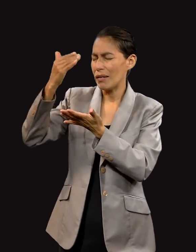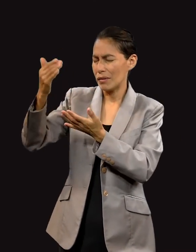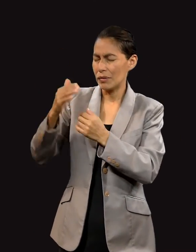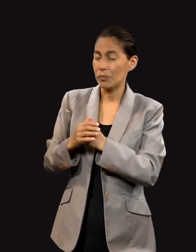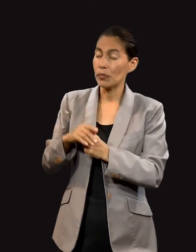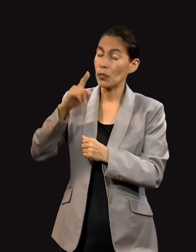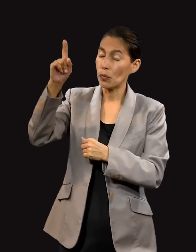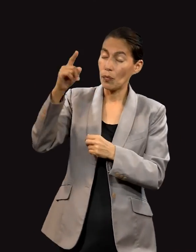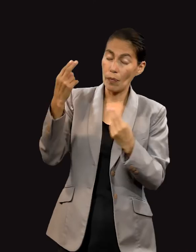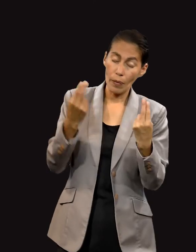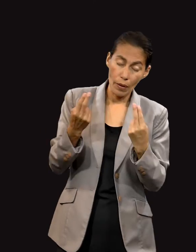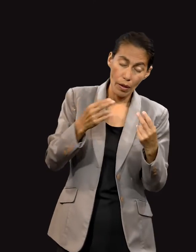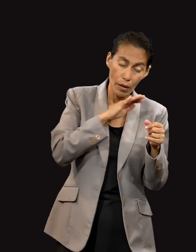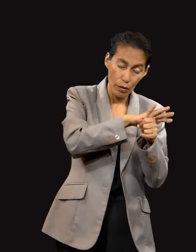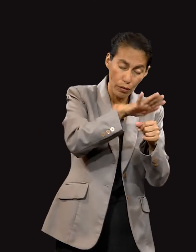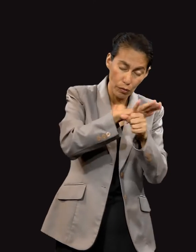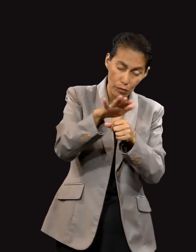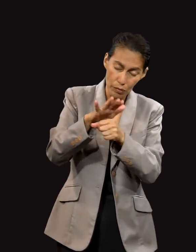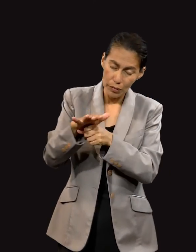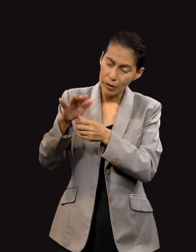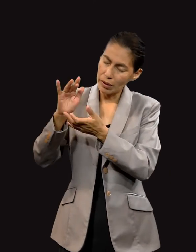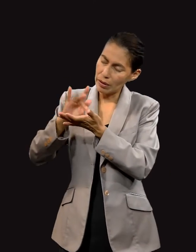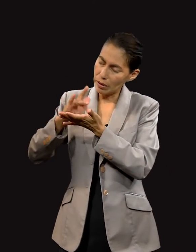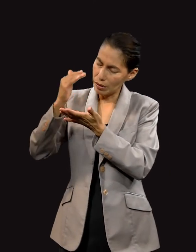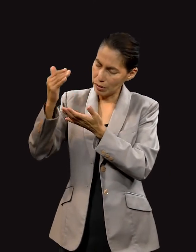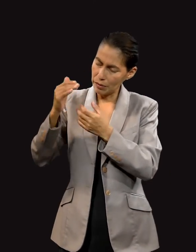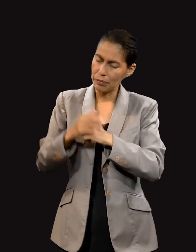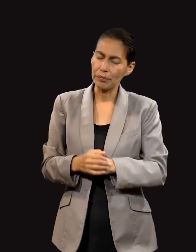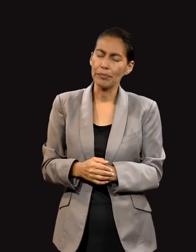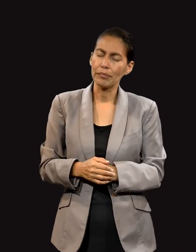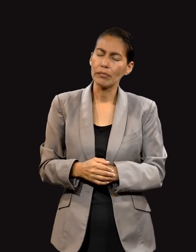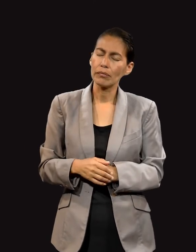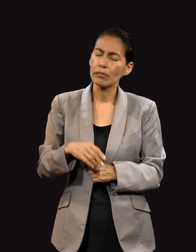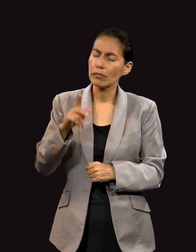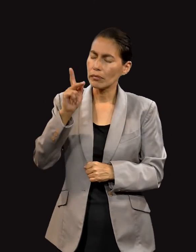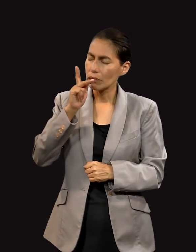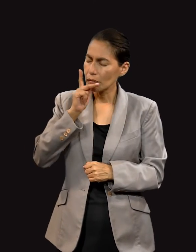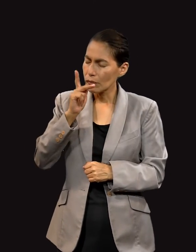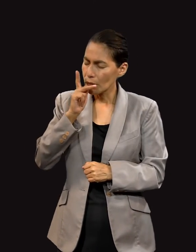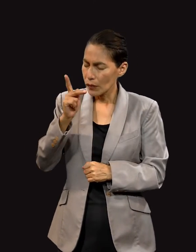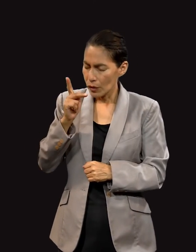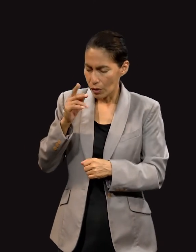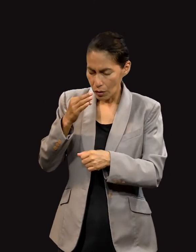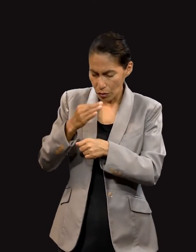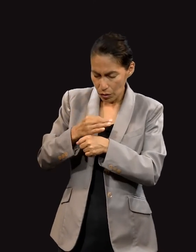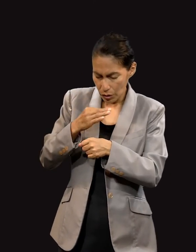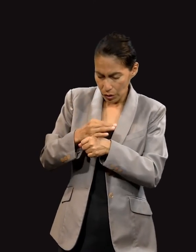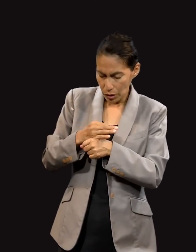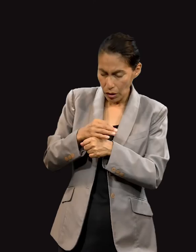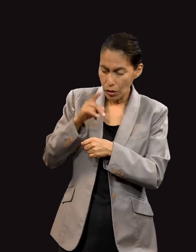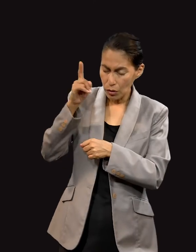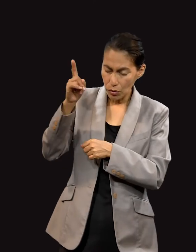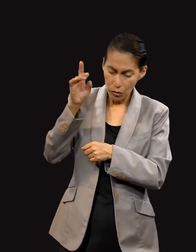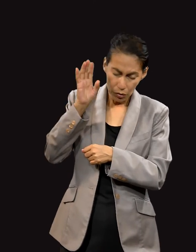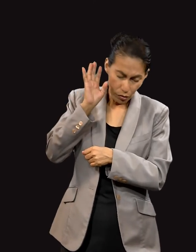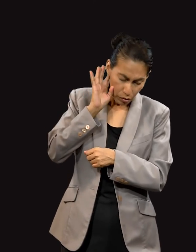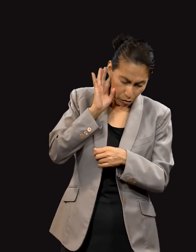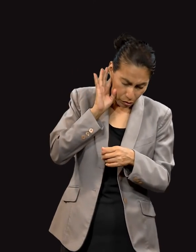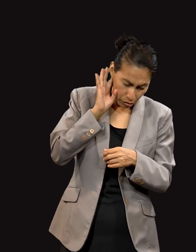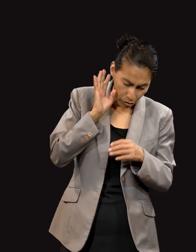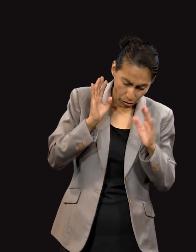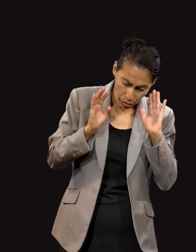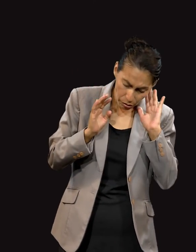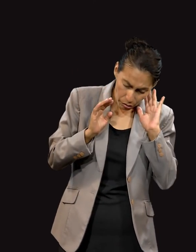proteges. Gracias, Señor, porque tú eres quien suple nuestras necesidades. Padre, en este momento